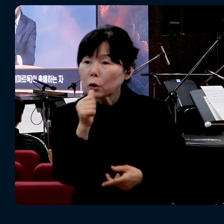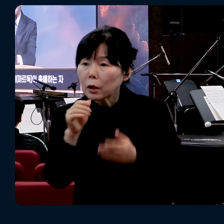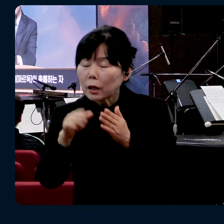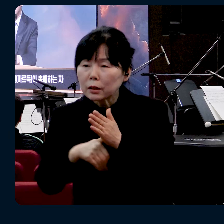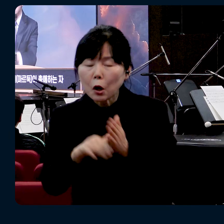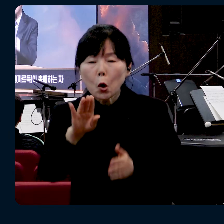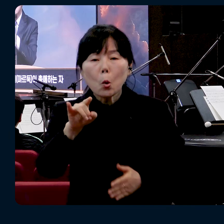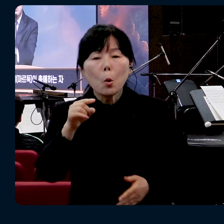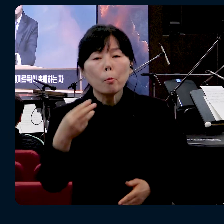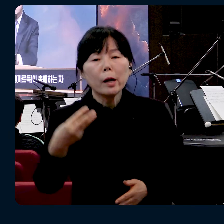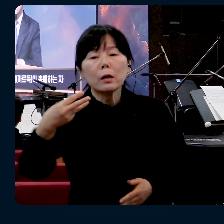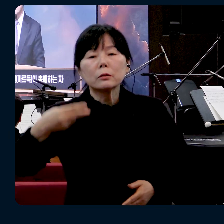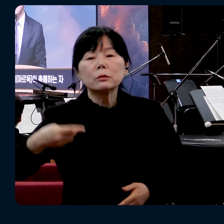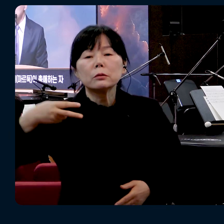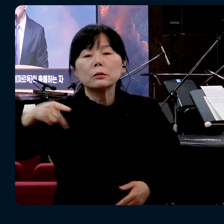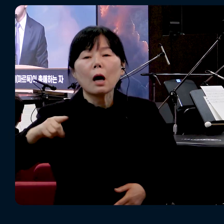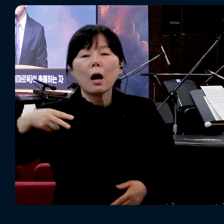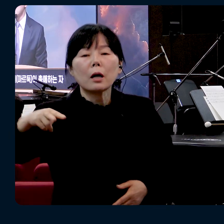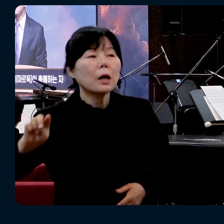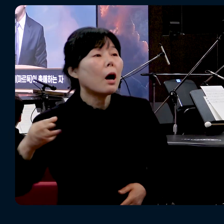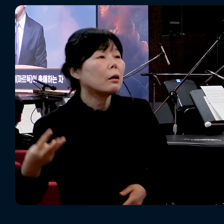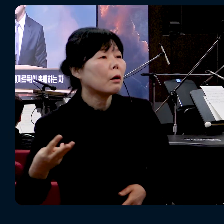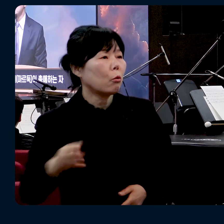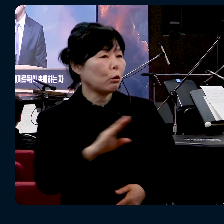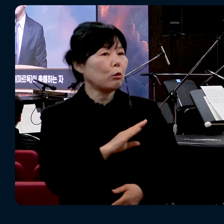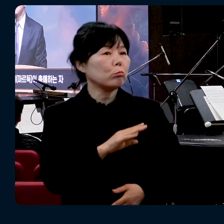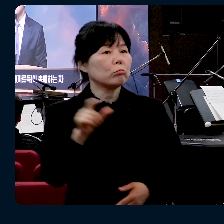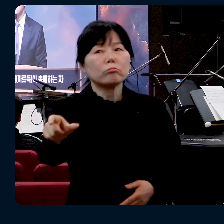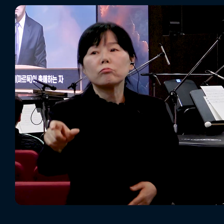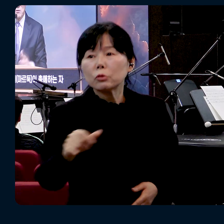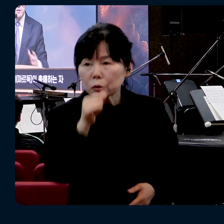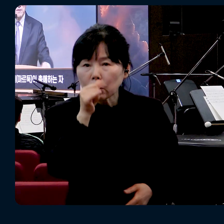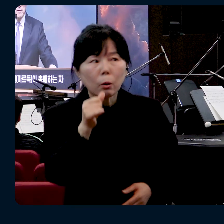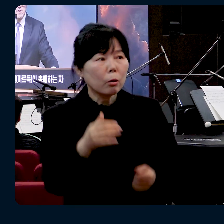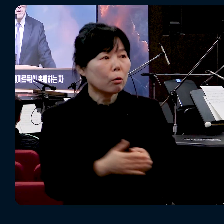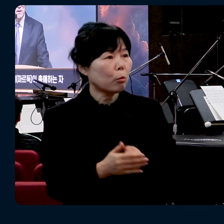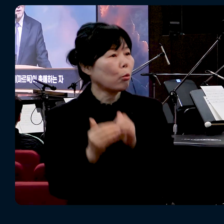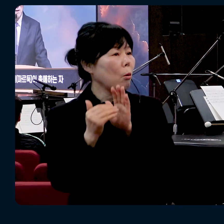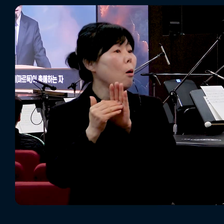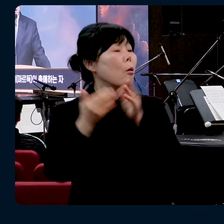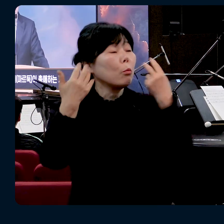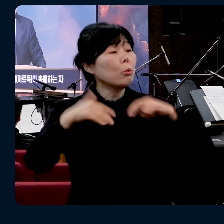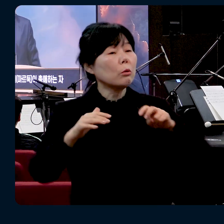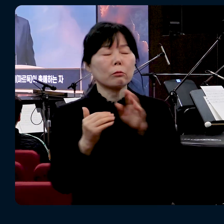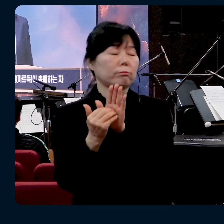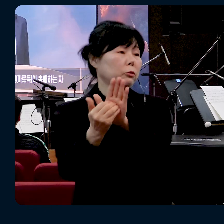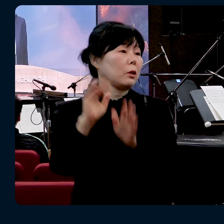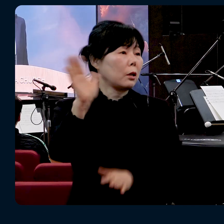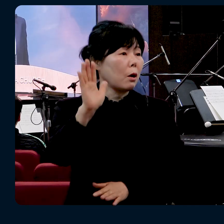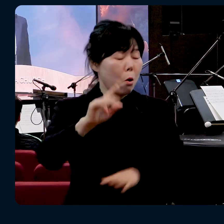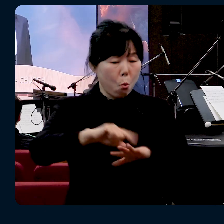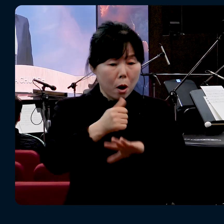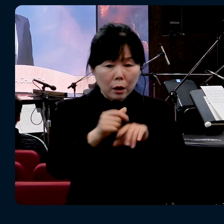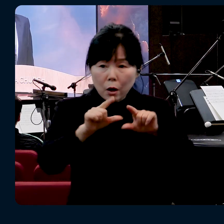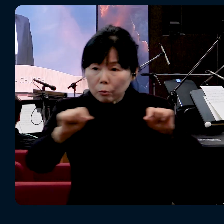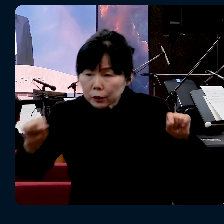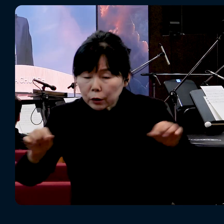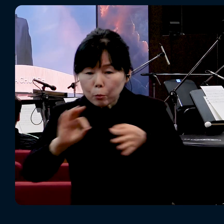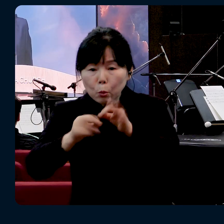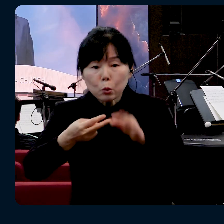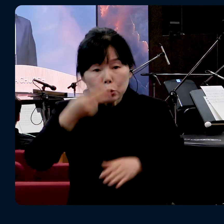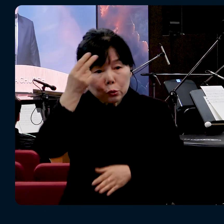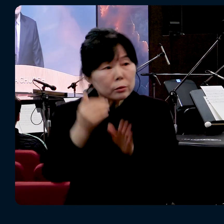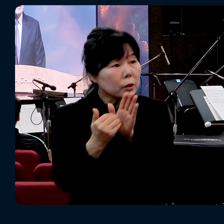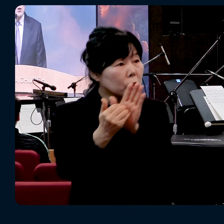벨드사살이라고 그 소개를 하고 있고 그걸 주저하지 않는다는 겁니다. 여러분, 다니엘이 왕의 음식과